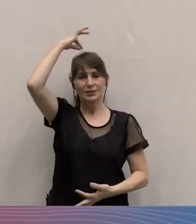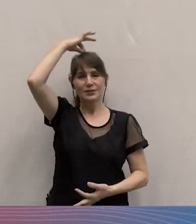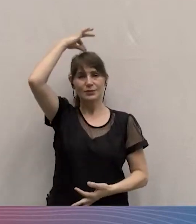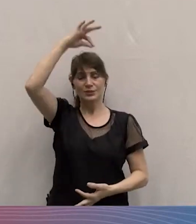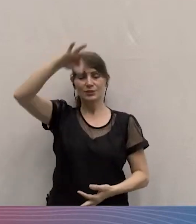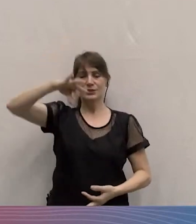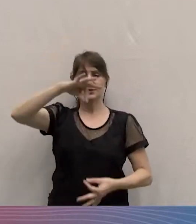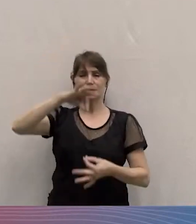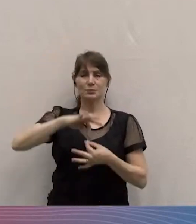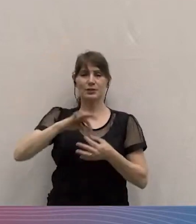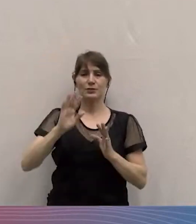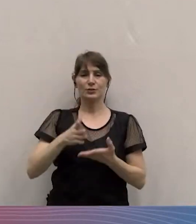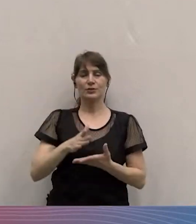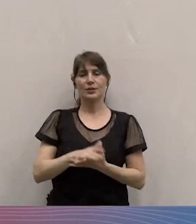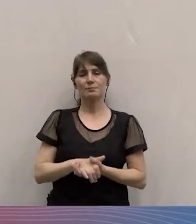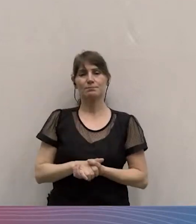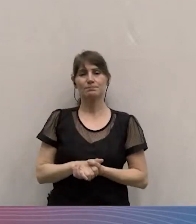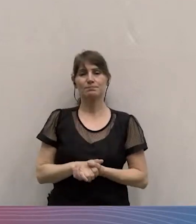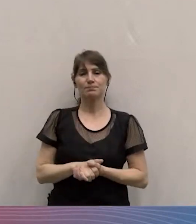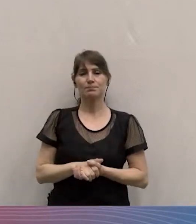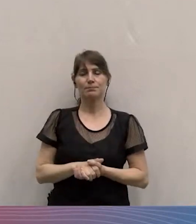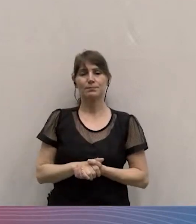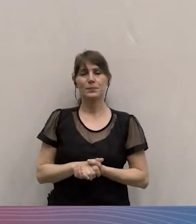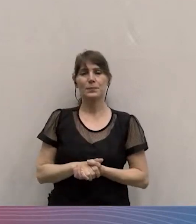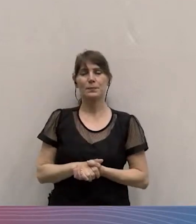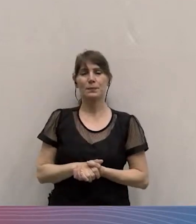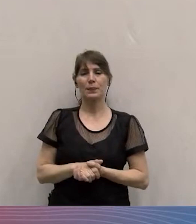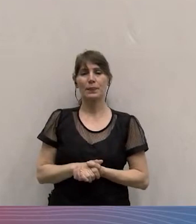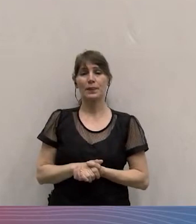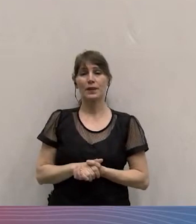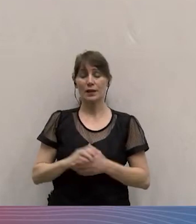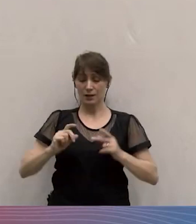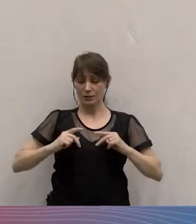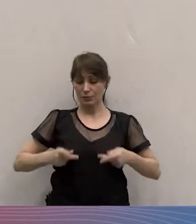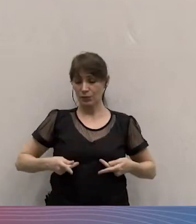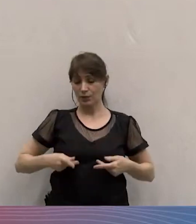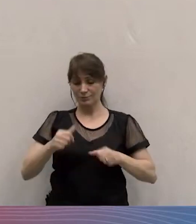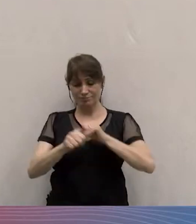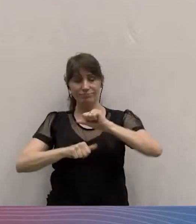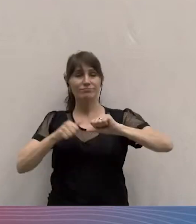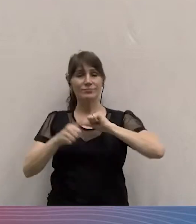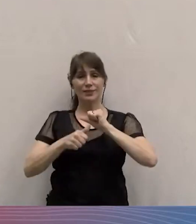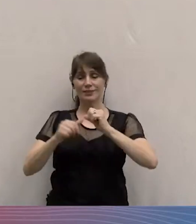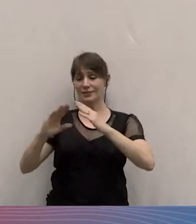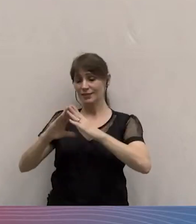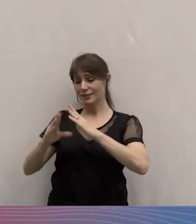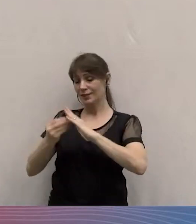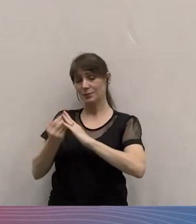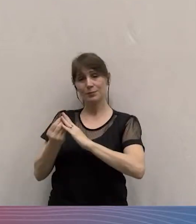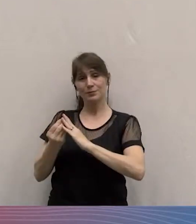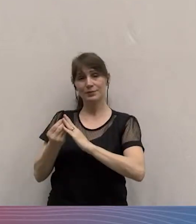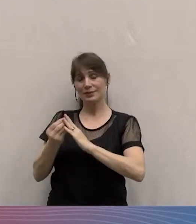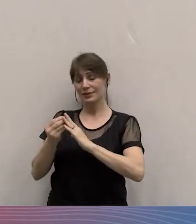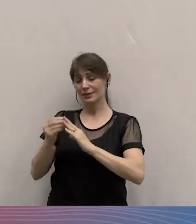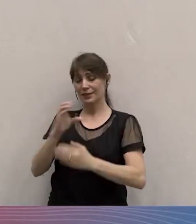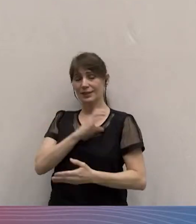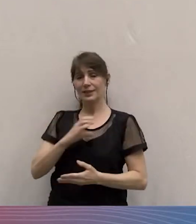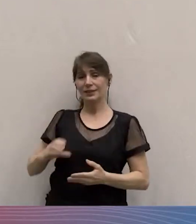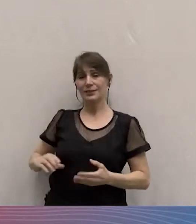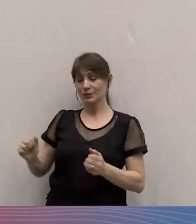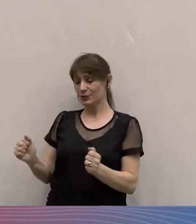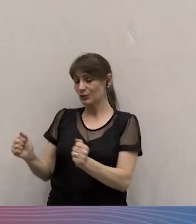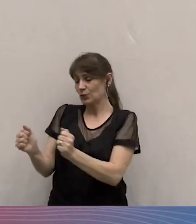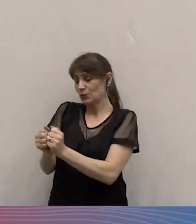já li em Gálatas capítulo 5, tá? Então o novo homem, irmãos, é a igreja que se revestiu de Cristo, que vive